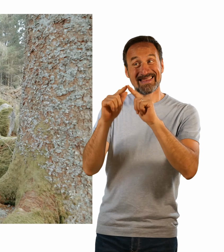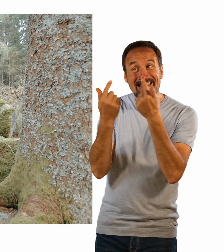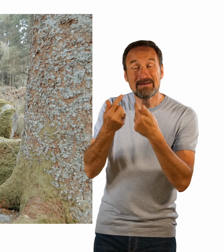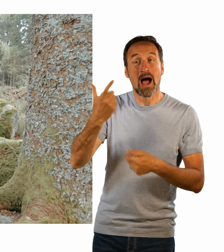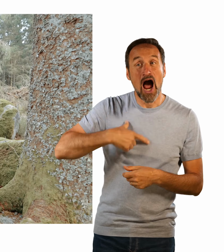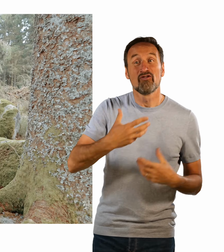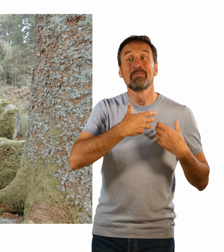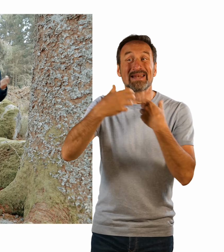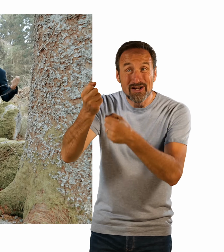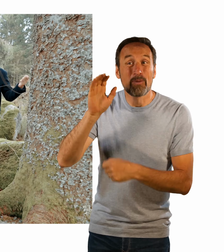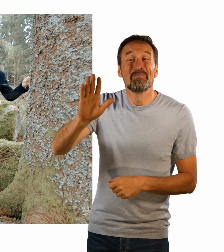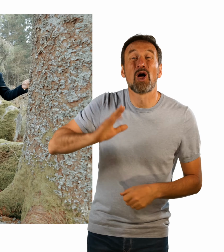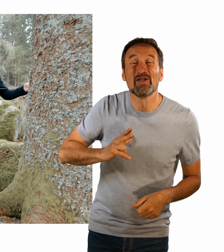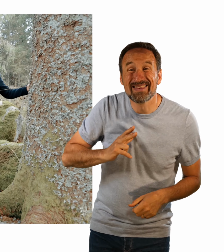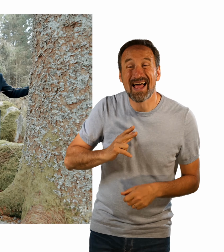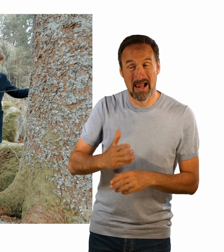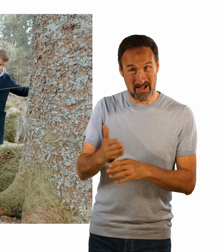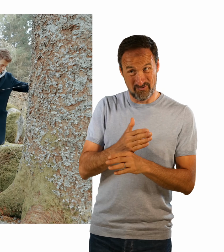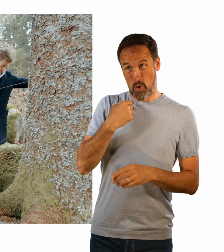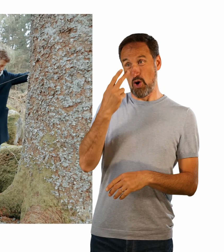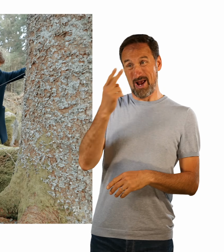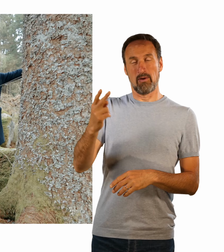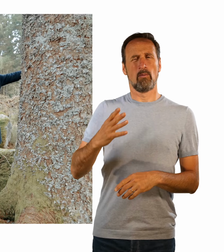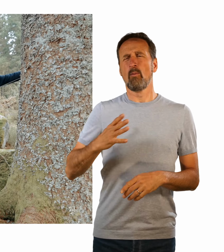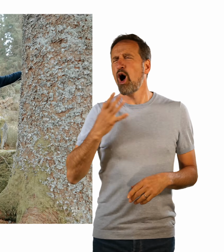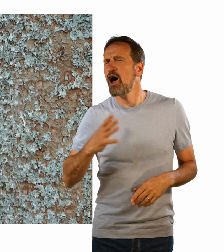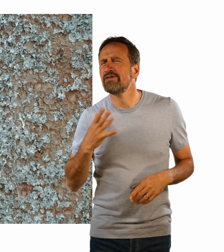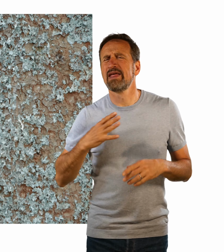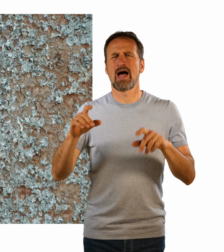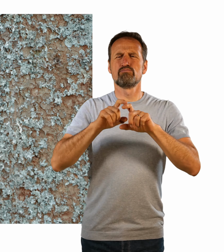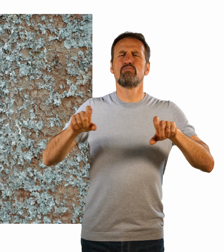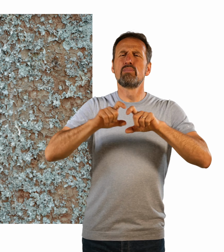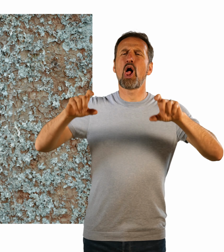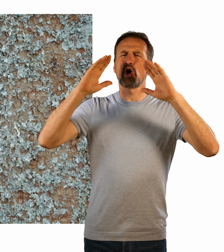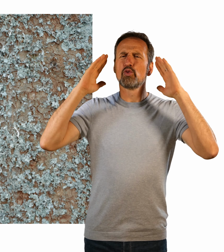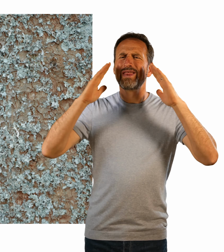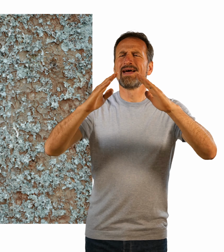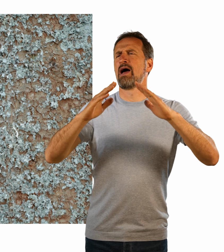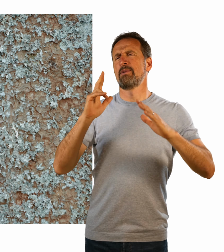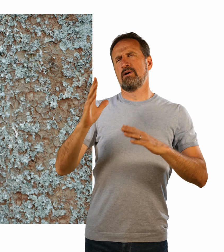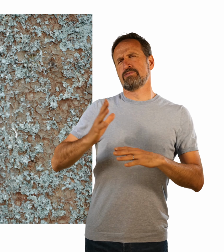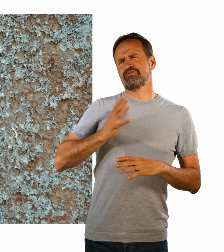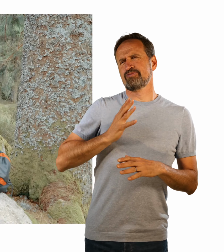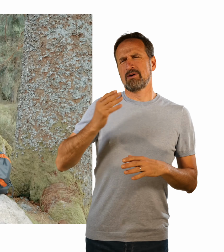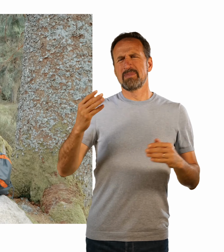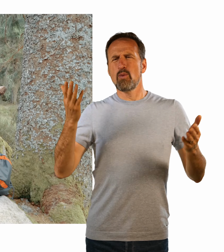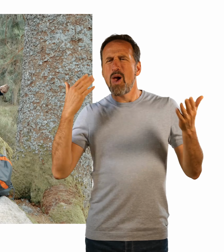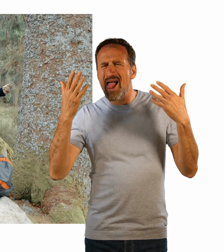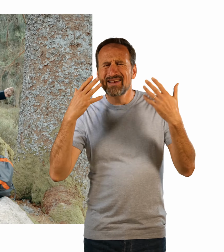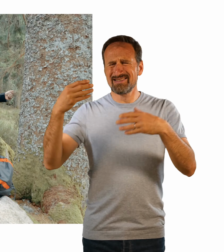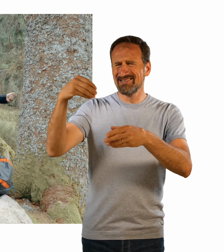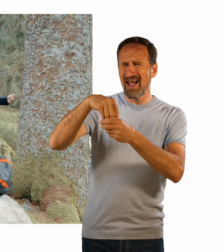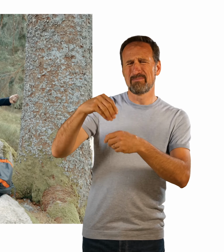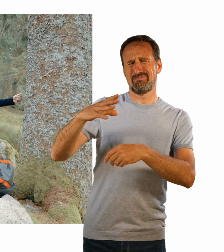deren Hotel genommen hat. Und das war so eine hochmoderne, richtig schön neu renovierte Blockhütte, aber halt auf oberstem Niveau, mit Wellness und allem drum und dran.